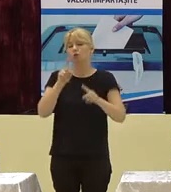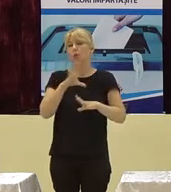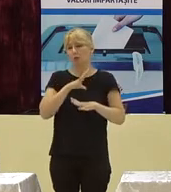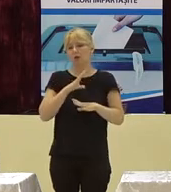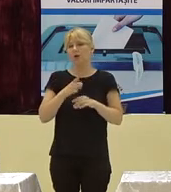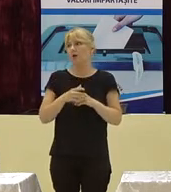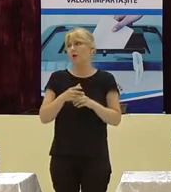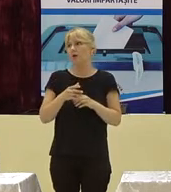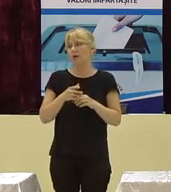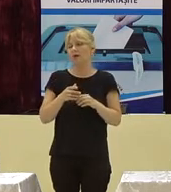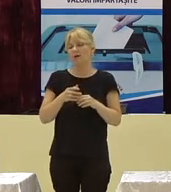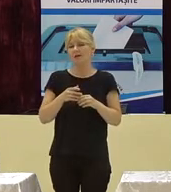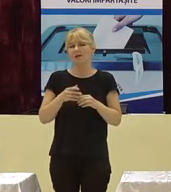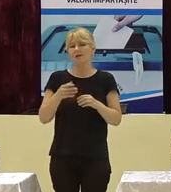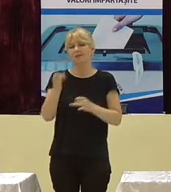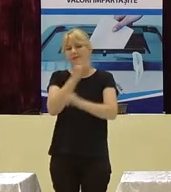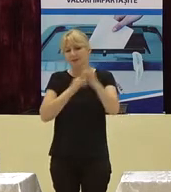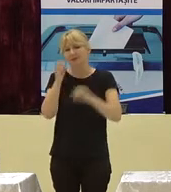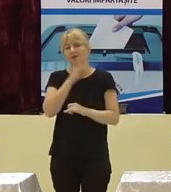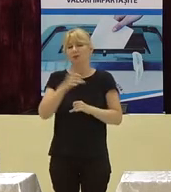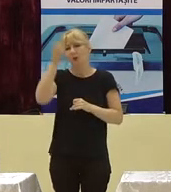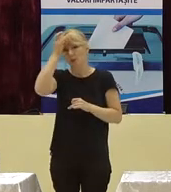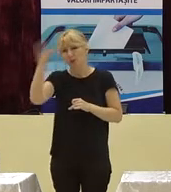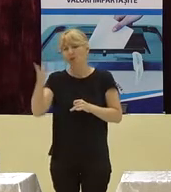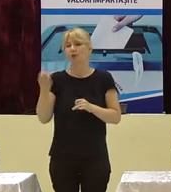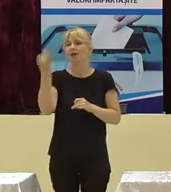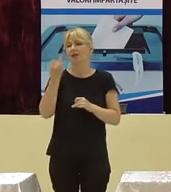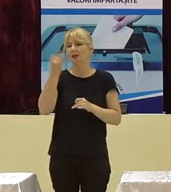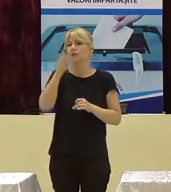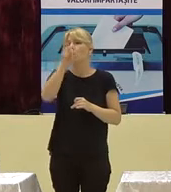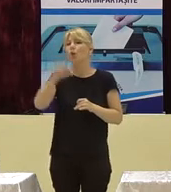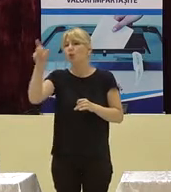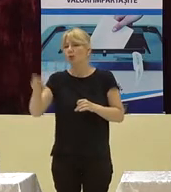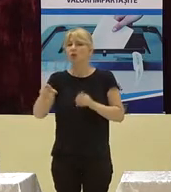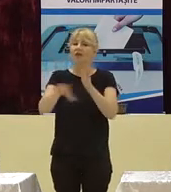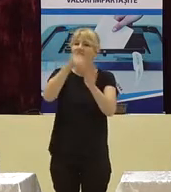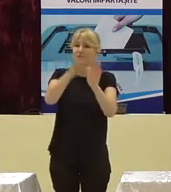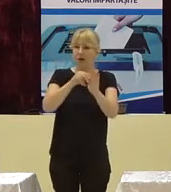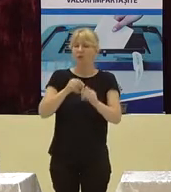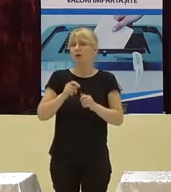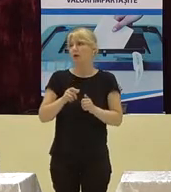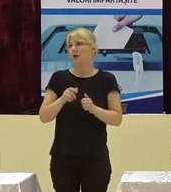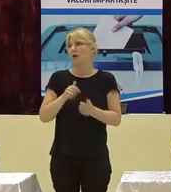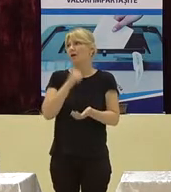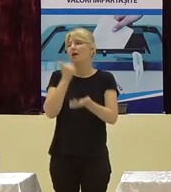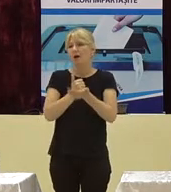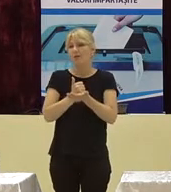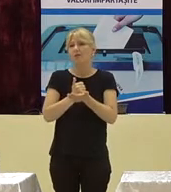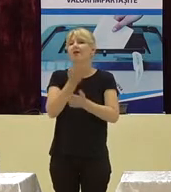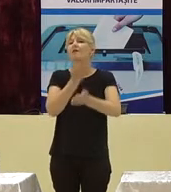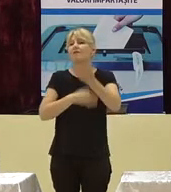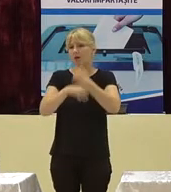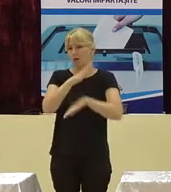discuție profundă și în interesul cetățenilor, alegătorilor, în special a comunității persoanelor